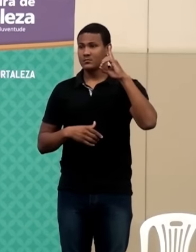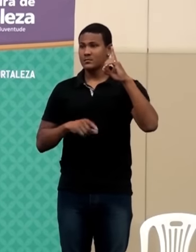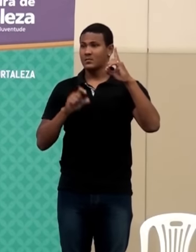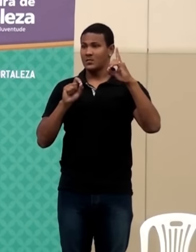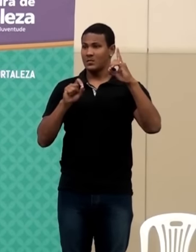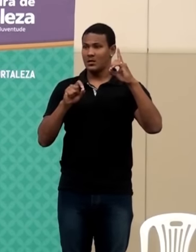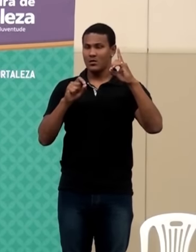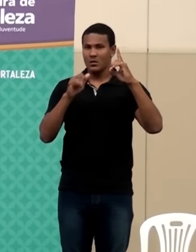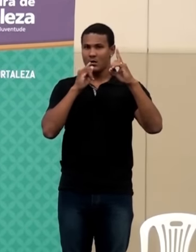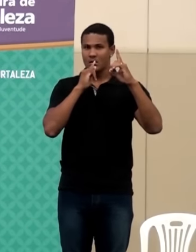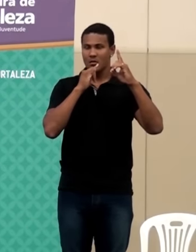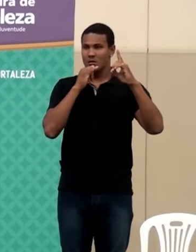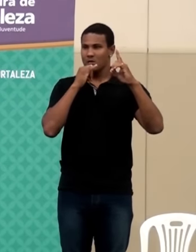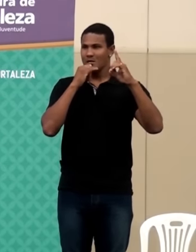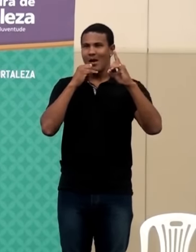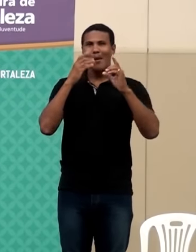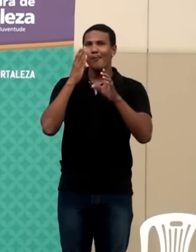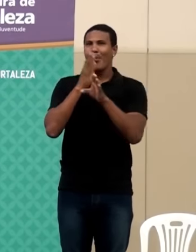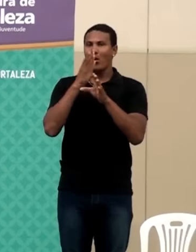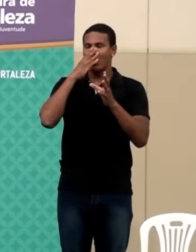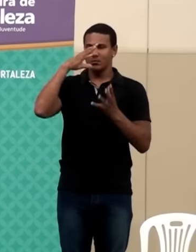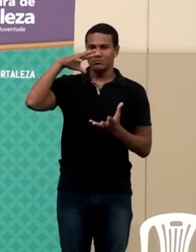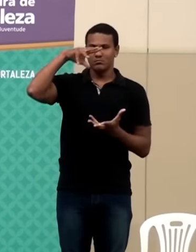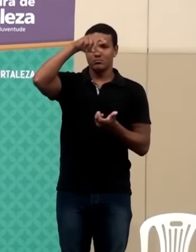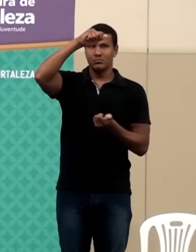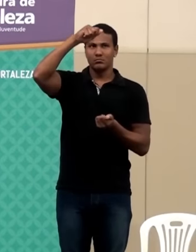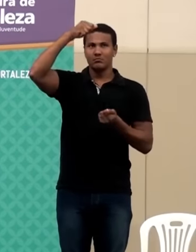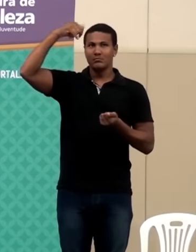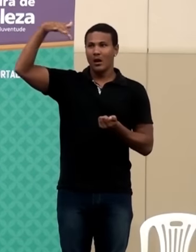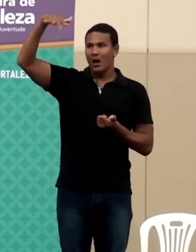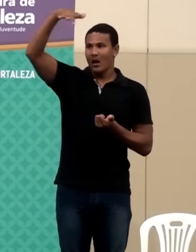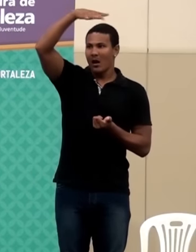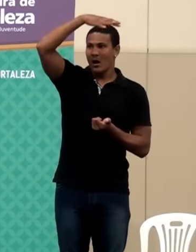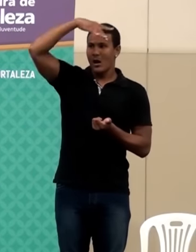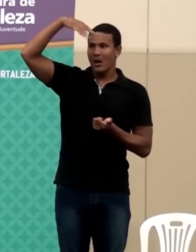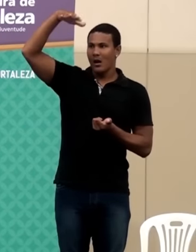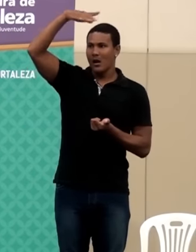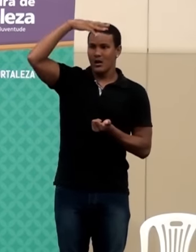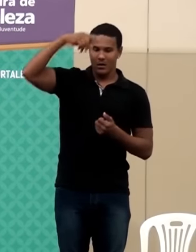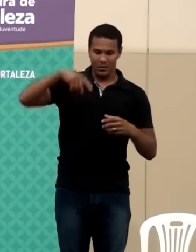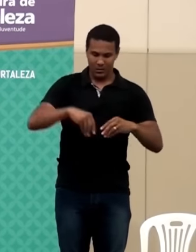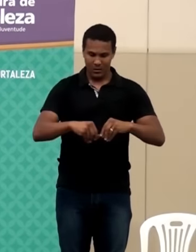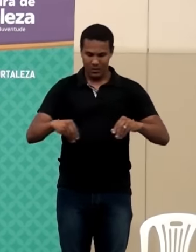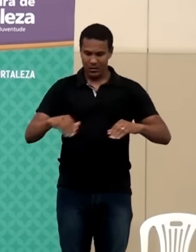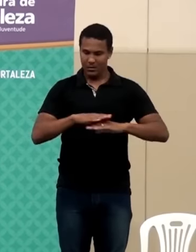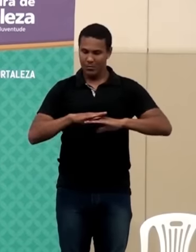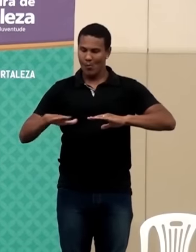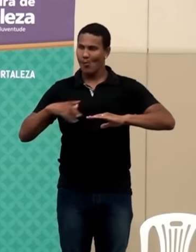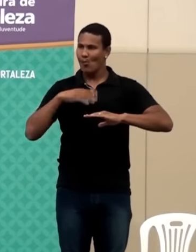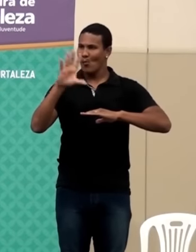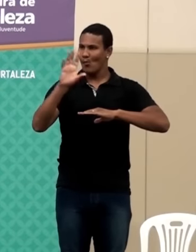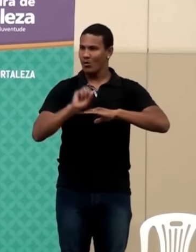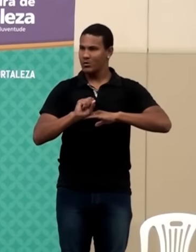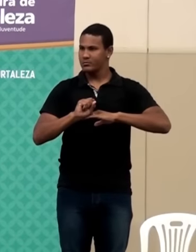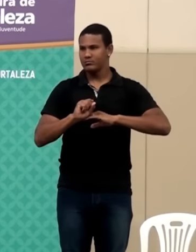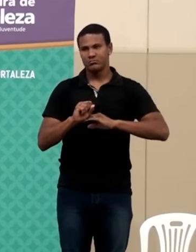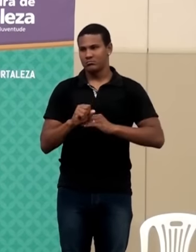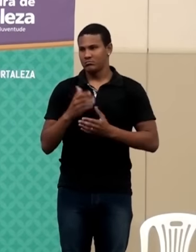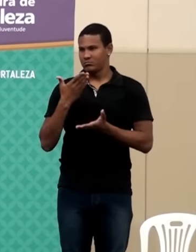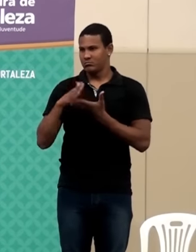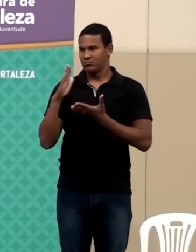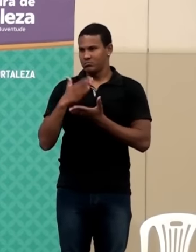na superfície do solo. Não, é a absorção de vapor d'água. Falsa a letra D. Item